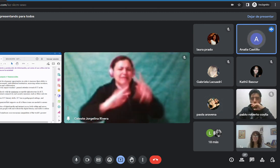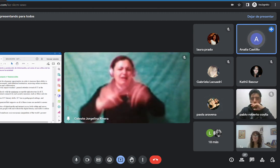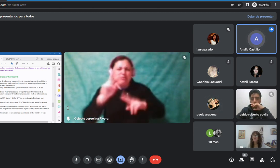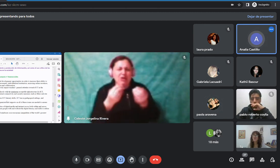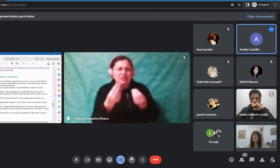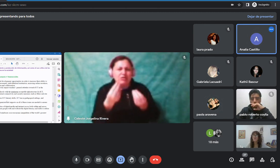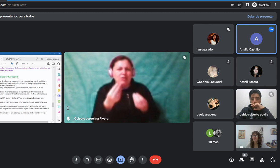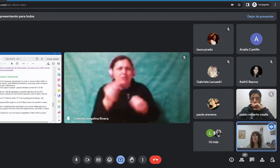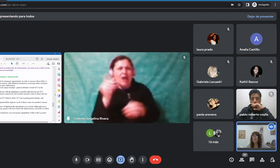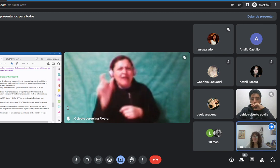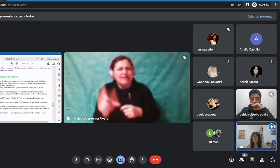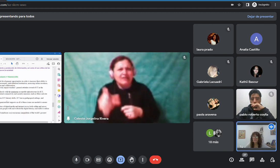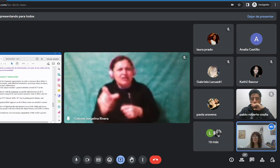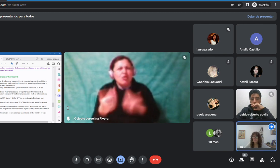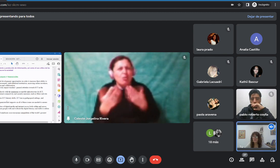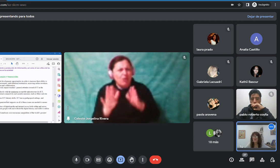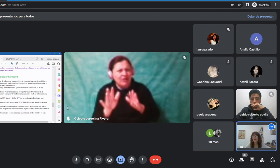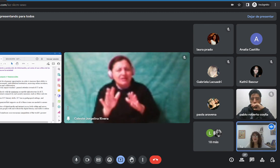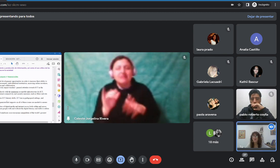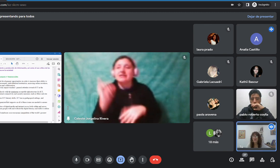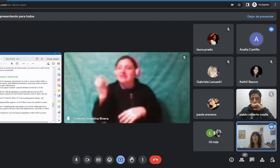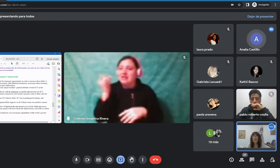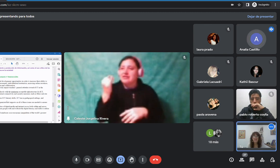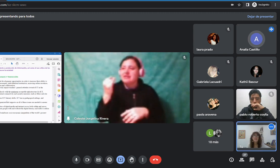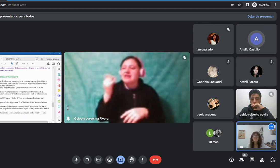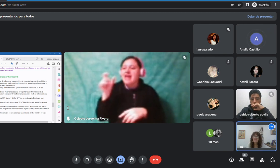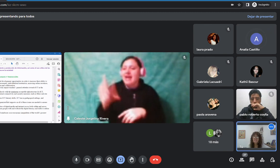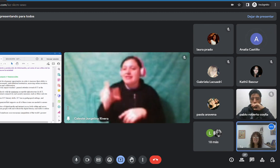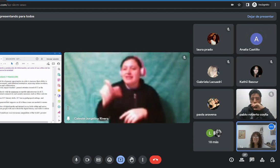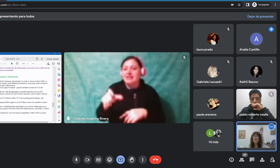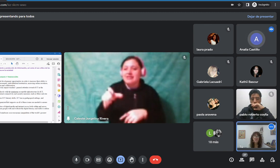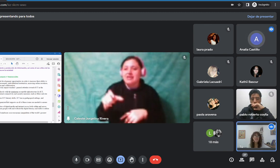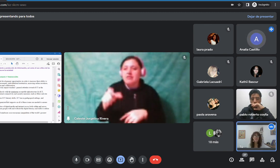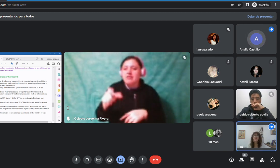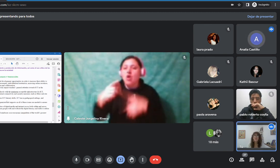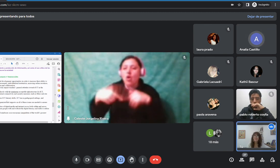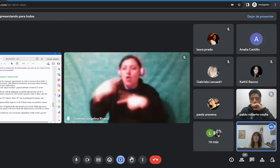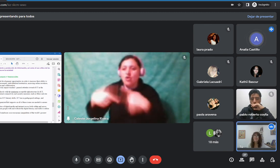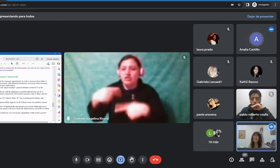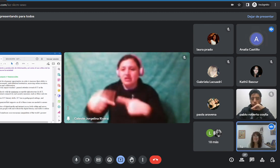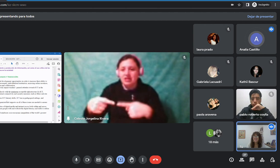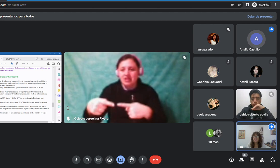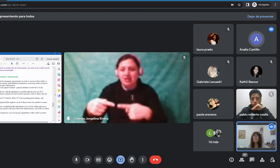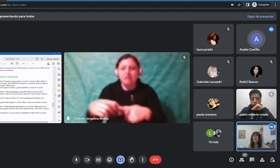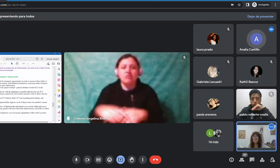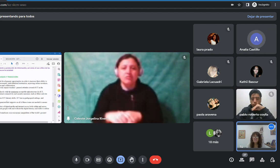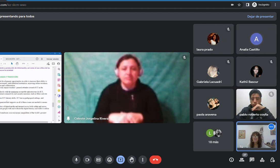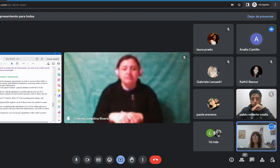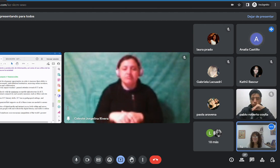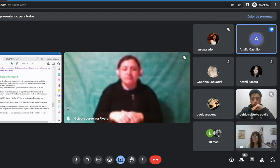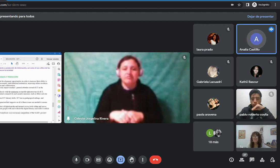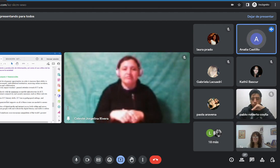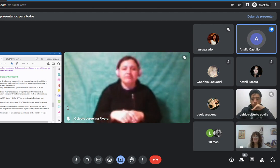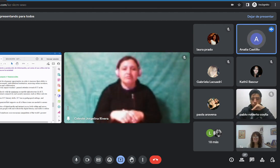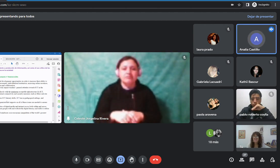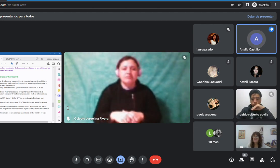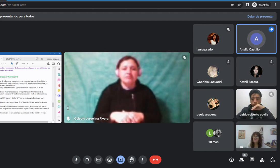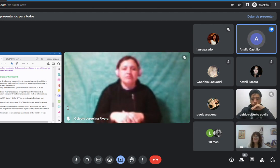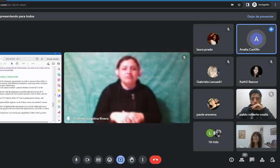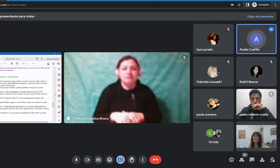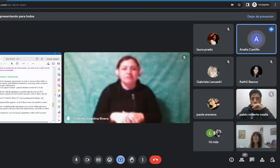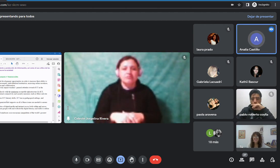o... continuo quiere decir ongoing. Ah, continuo. Sí. Justo la estaba... Me llamó la atención